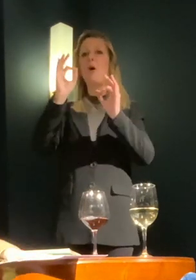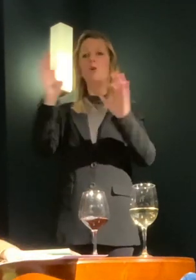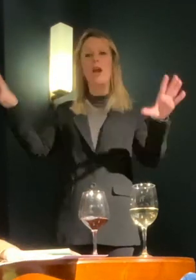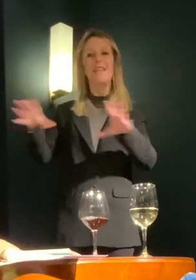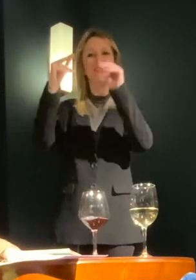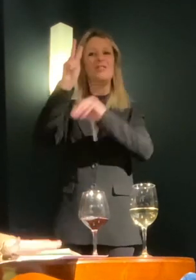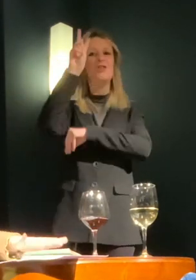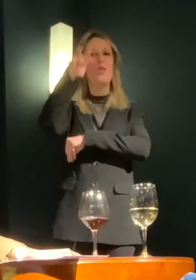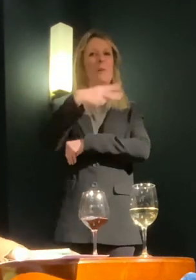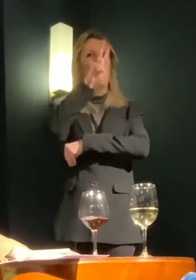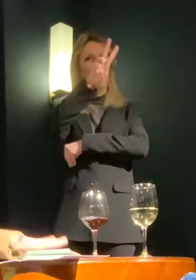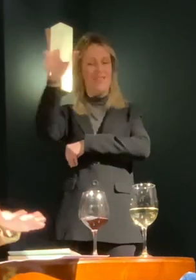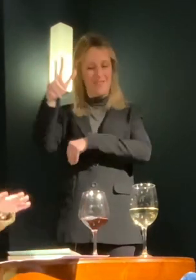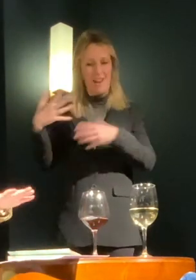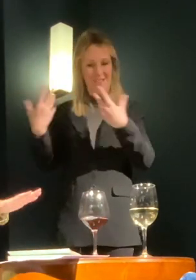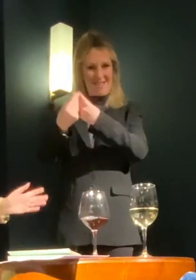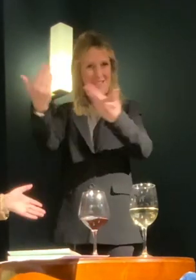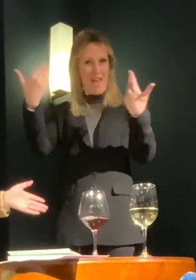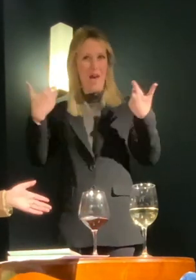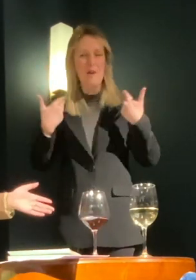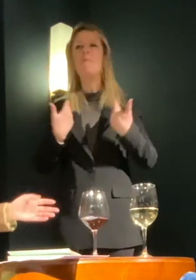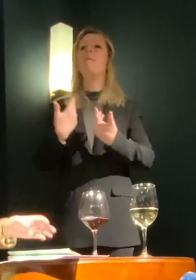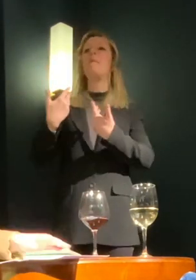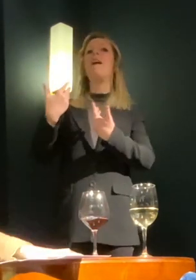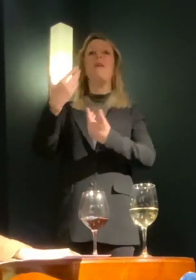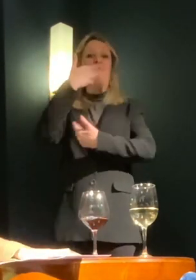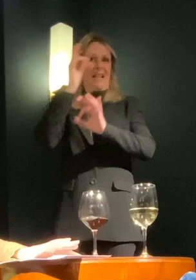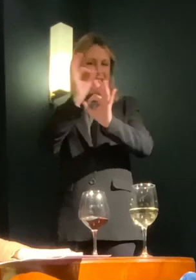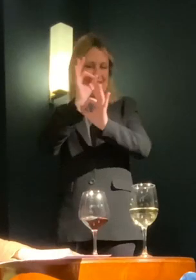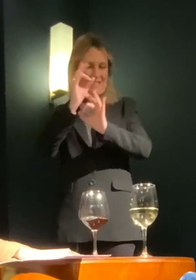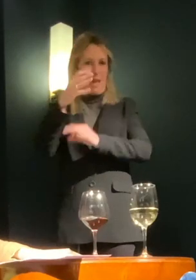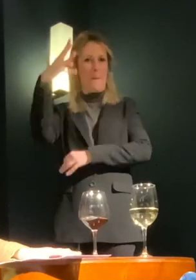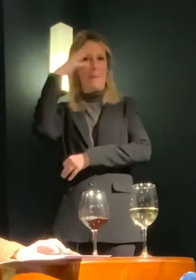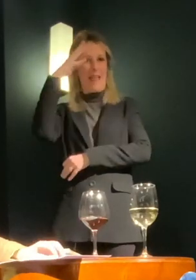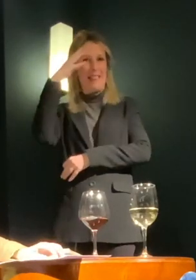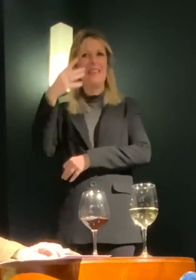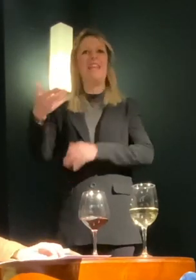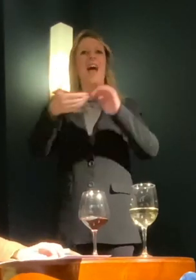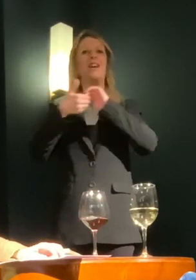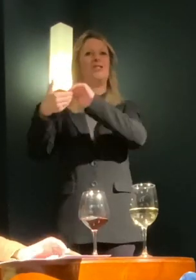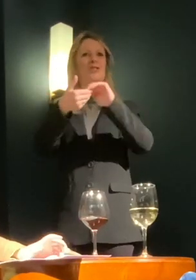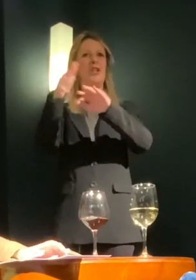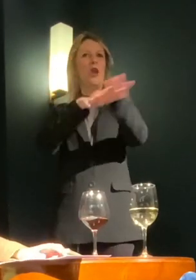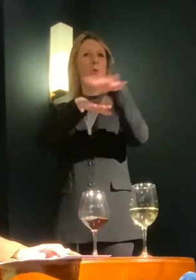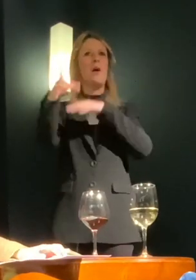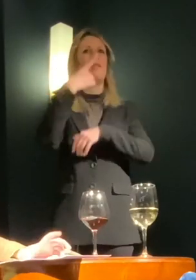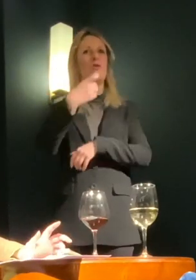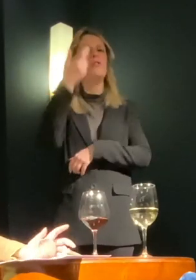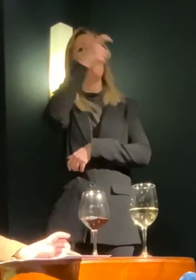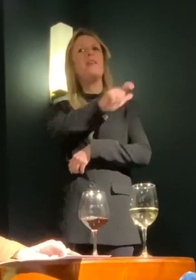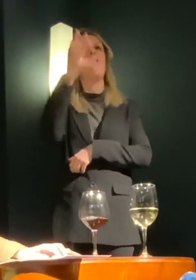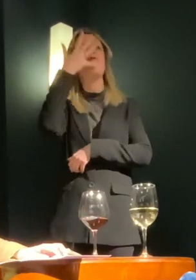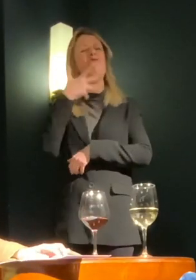2023. Insieme a me non poteva mancare Martina Ricordo di Guanti Rossi, perché appunto vogliamo che